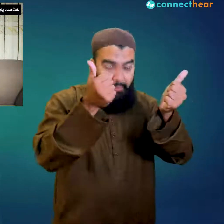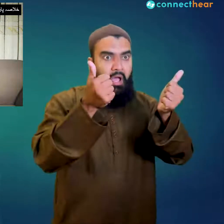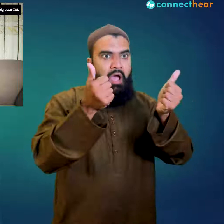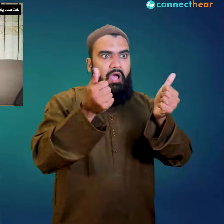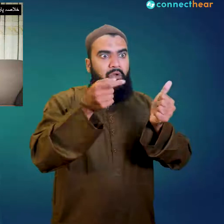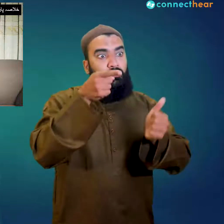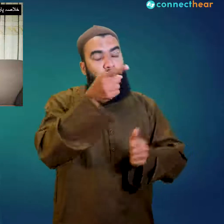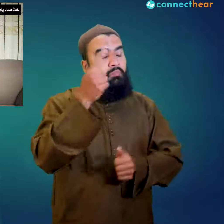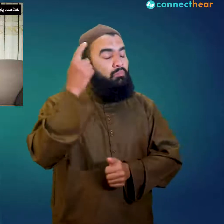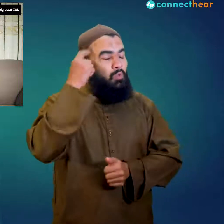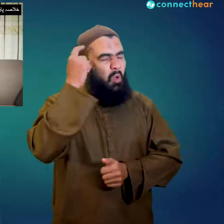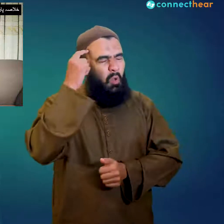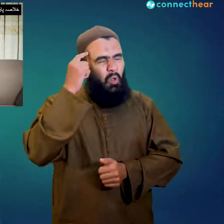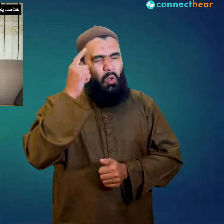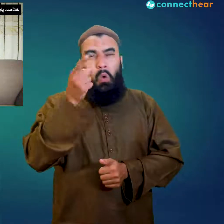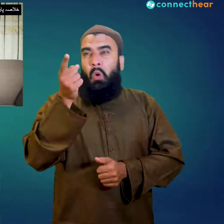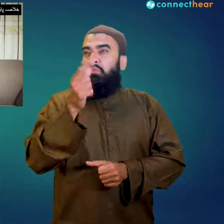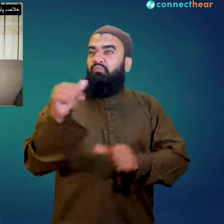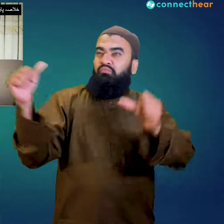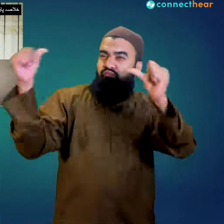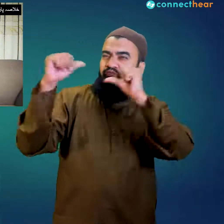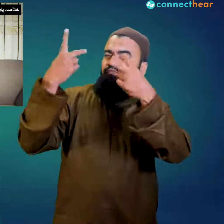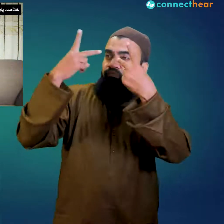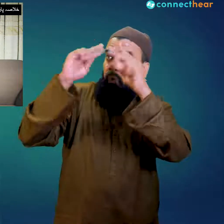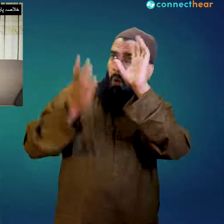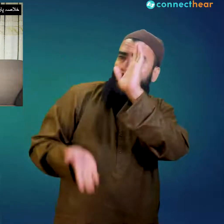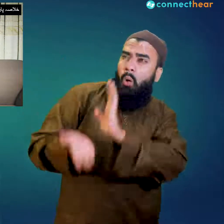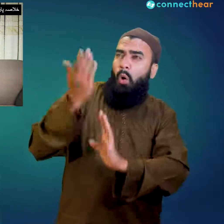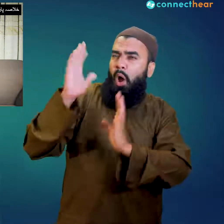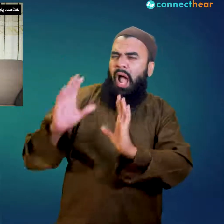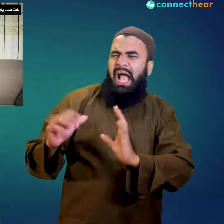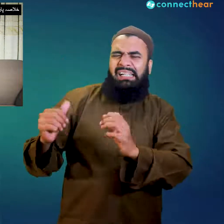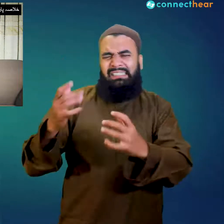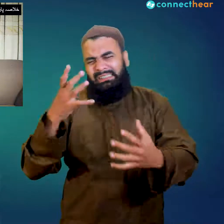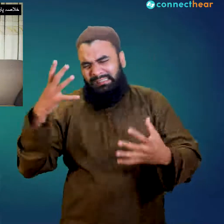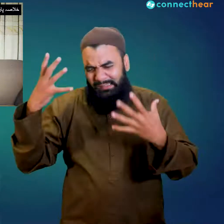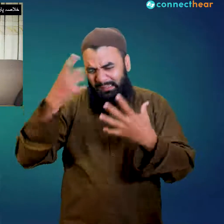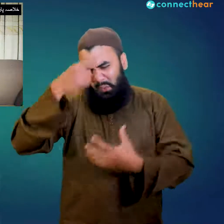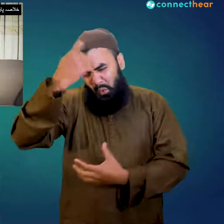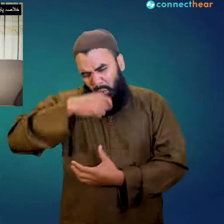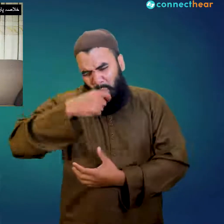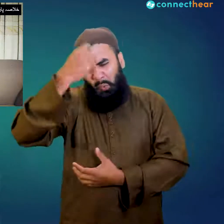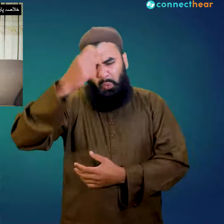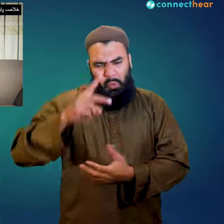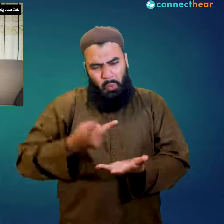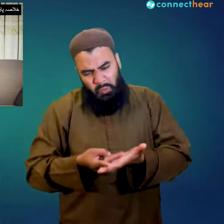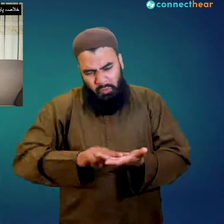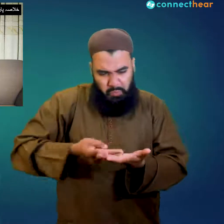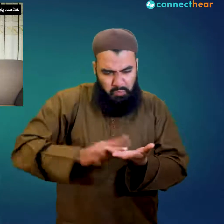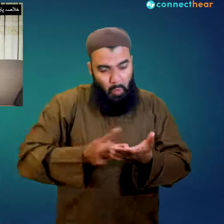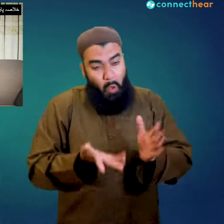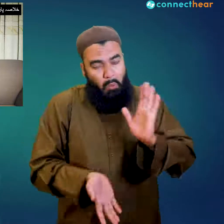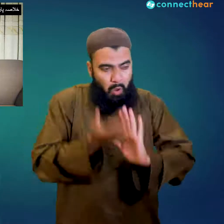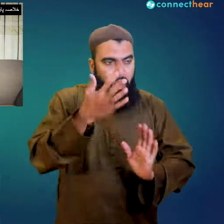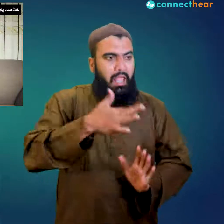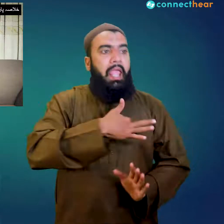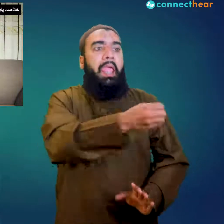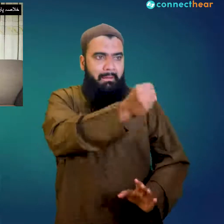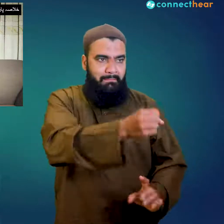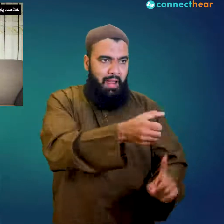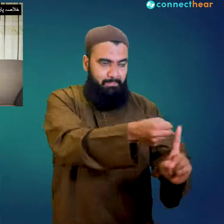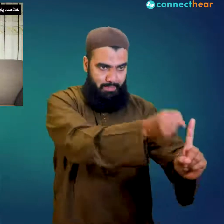رہے۔ ایمان اگر تمہارے اندر ہوا اور ایمان کے تقاضے جو تمہارے اوپر ہیں وہ تم نے اگر پورے